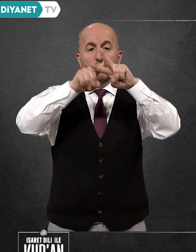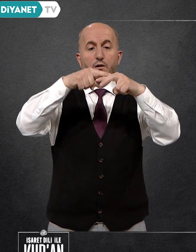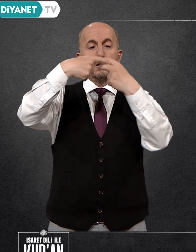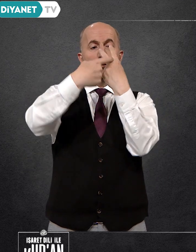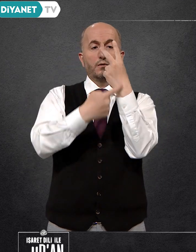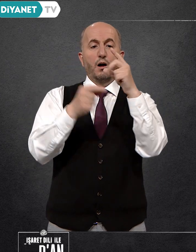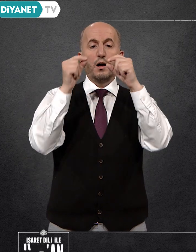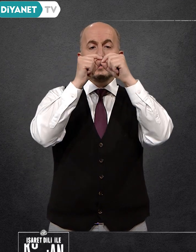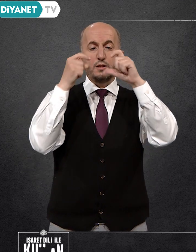raybe